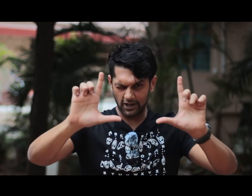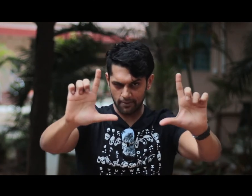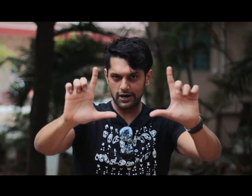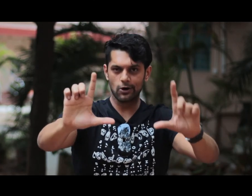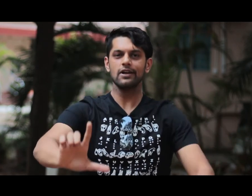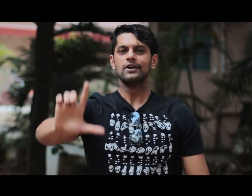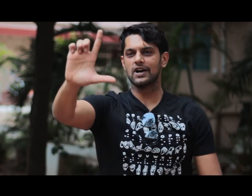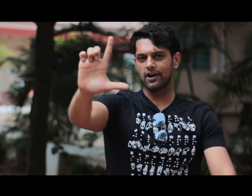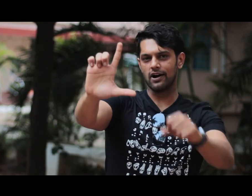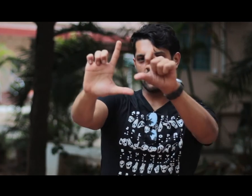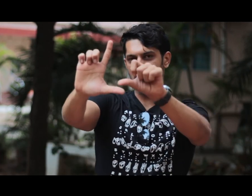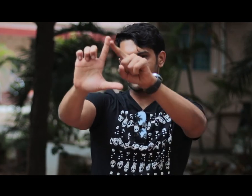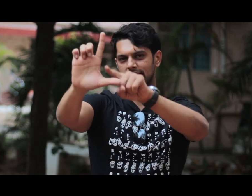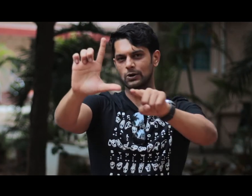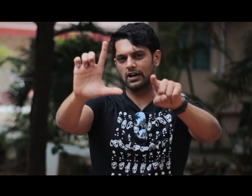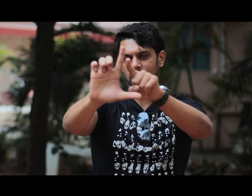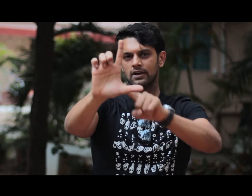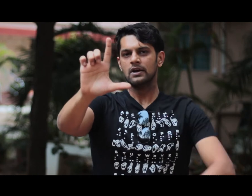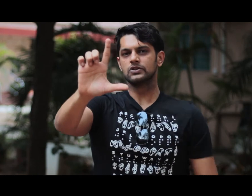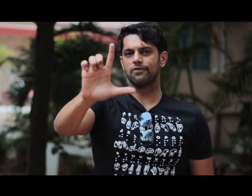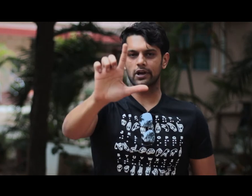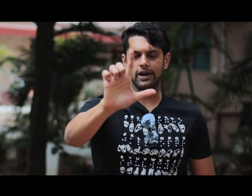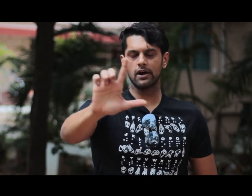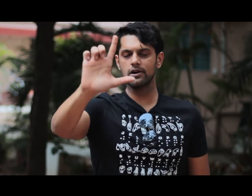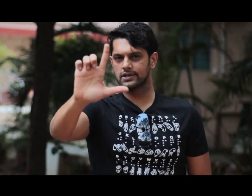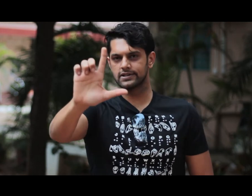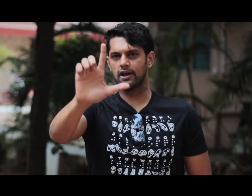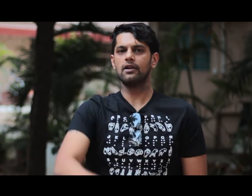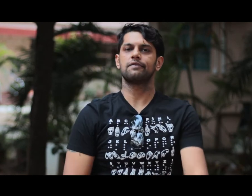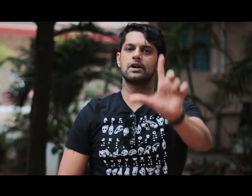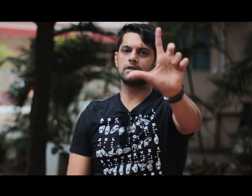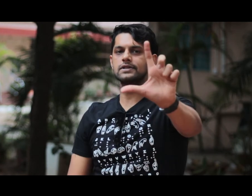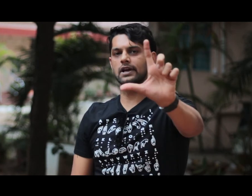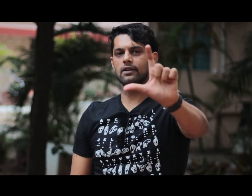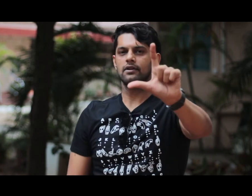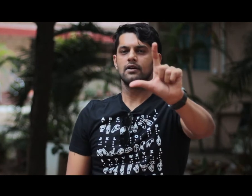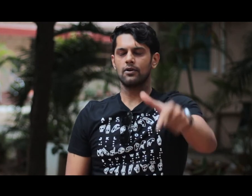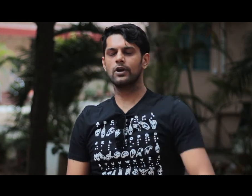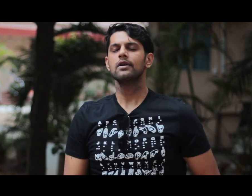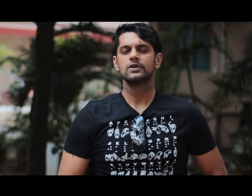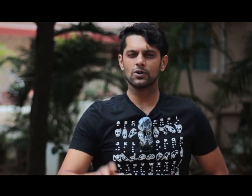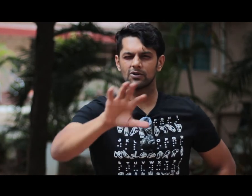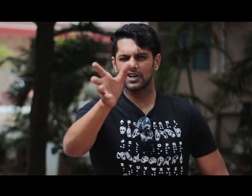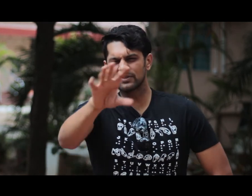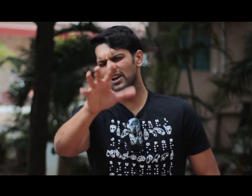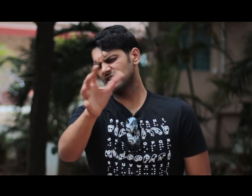ನಾವು ಇಟ್ಕೊಳ್ಳಿ ಸೊ ಅವಾಗ ಎಲ್ ಈಸಿಯಾಗಿ ಗೊತ್ತಾಗುತ್ತೆ ಸೊ ಇಫ್ ಯುವರ್ ರೈಟ್ ಹ್ಯಾಂಡ್ ದಿಸ್ ಇಸ್ ಎಲ್ ಲೆಫ್ಟ್ ಹ್ಯಾಂಡ್ ದಿಸ್ ಇಸ್ ಎಲ್ ಓಕೆ ಸೊ ಅಷ್ಟೇ